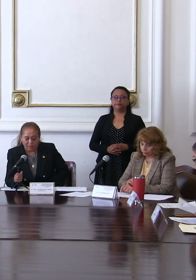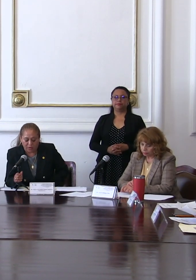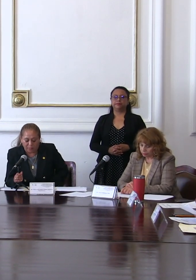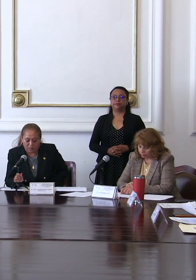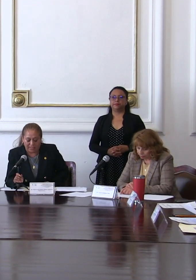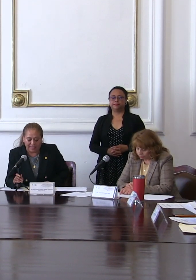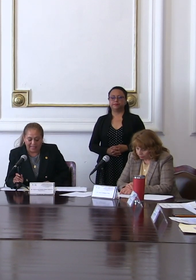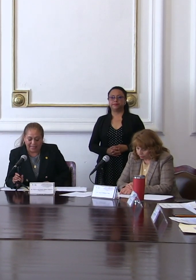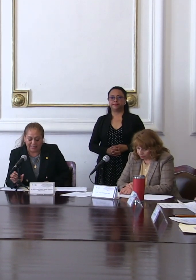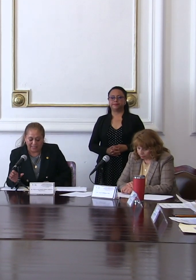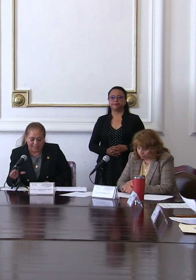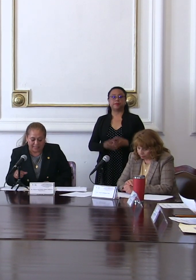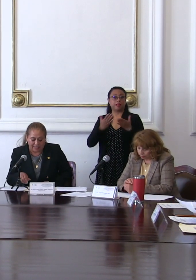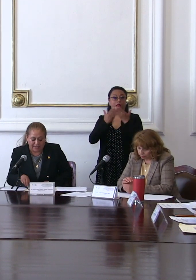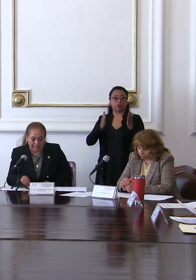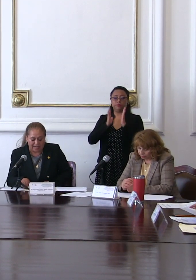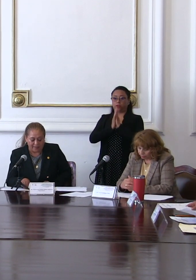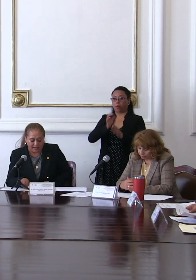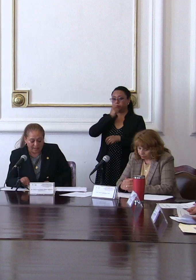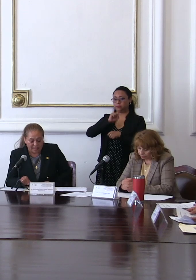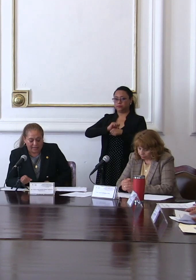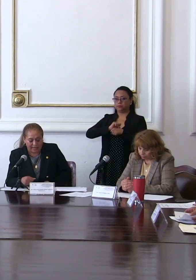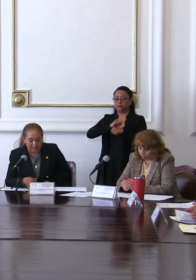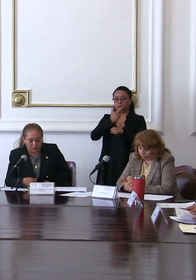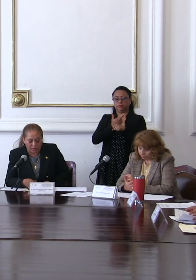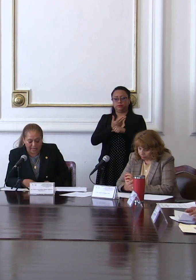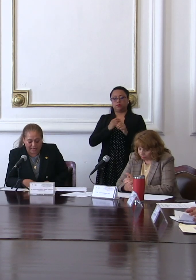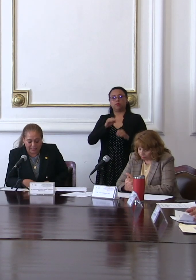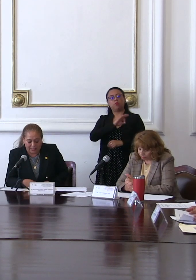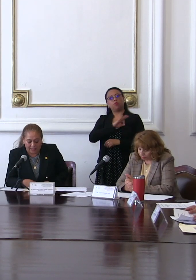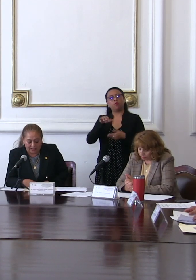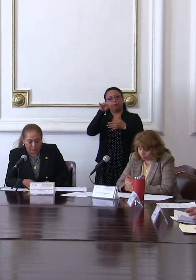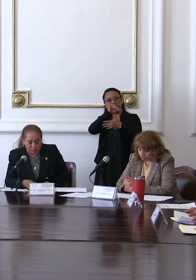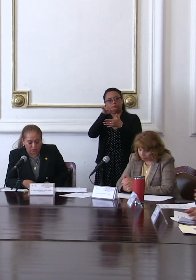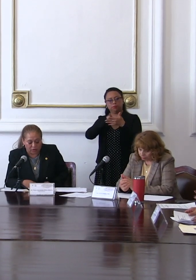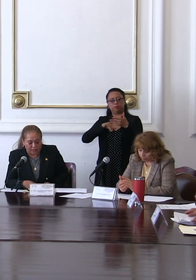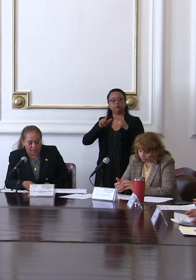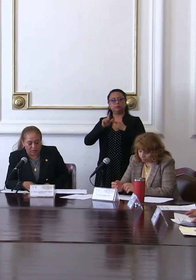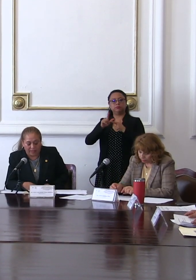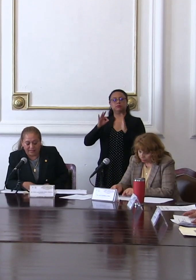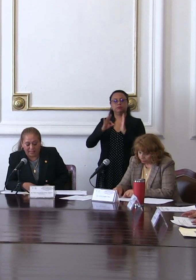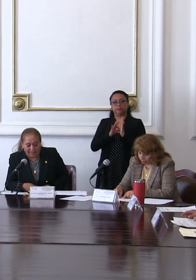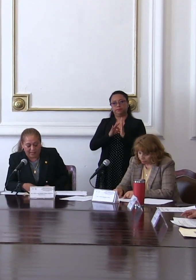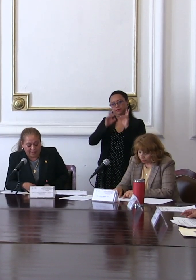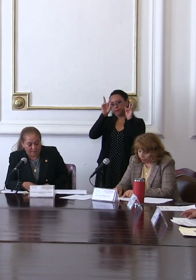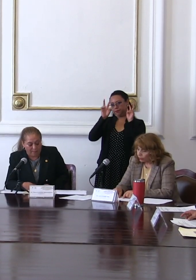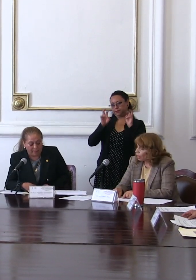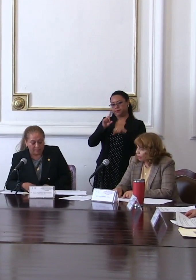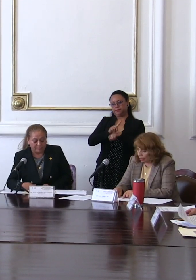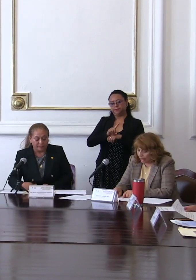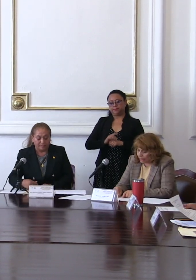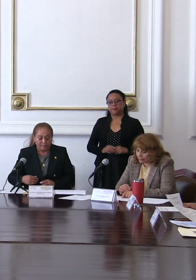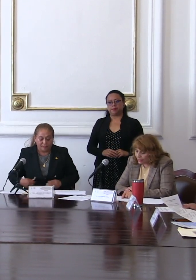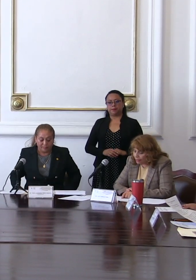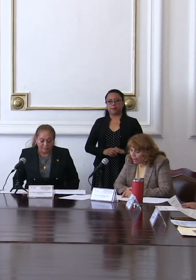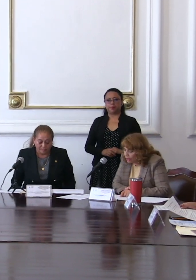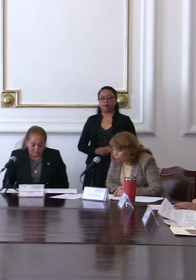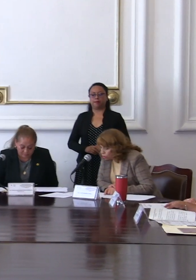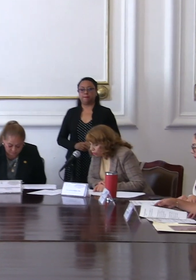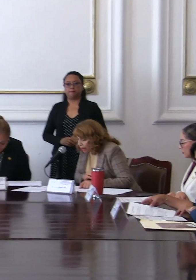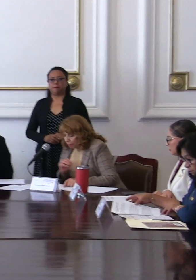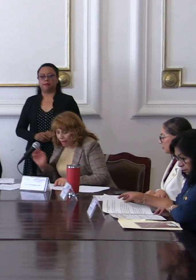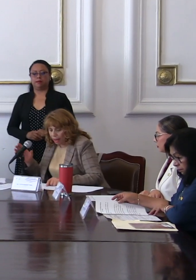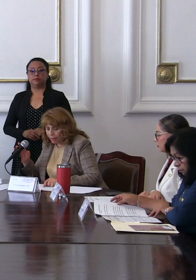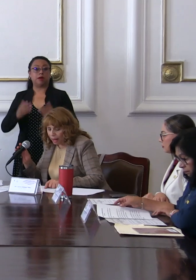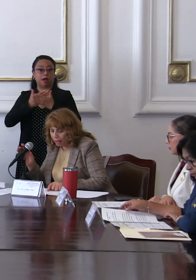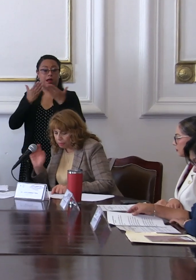Por favor, proceda la Secretaría a dar lectura al siguiente punto del orden del día. Se da el